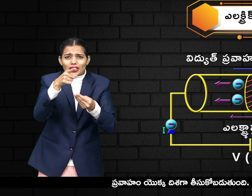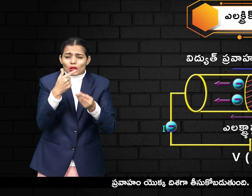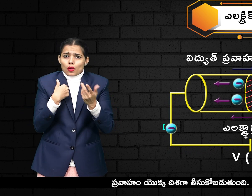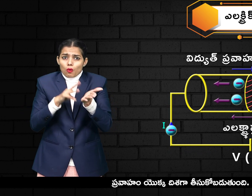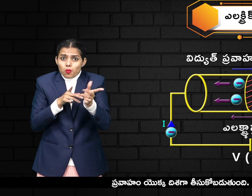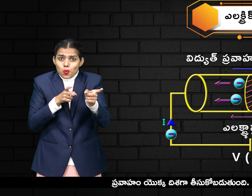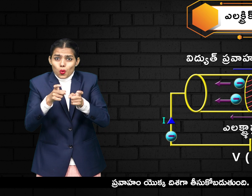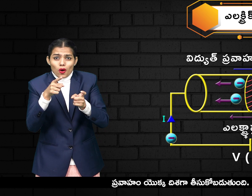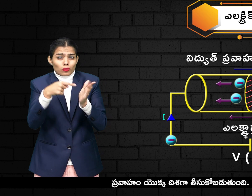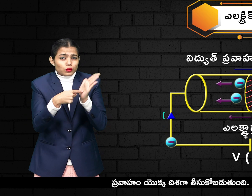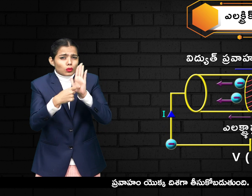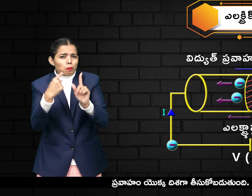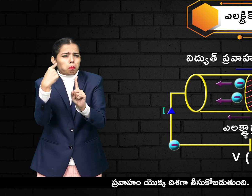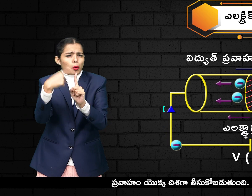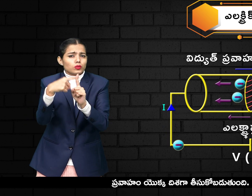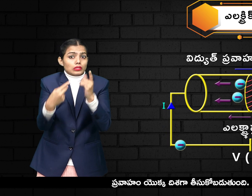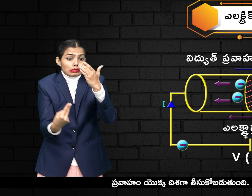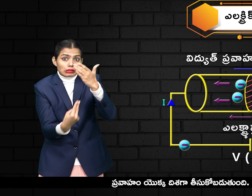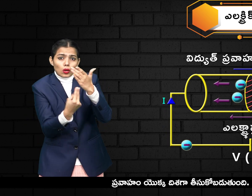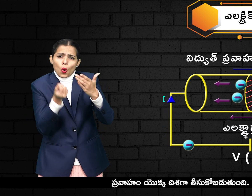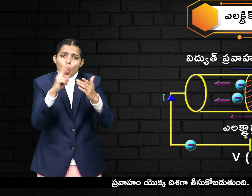యొక్క దిశగా తీసుకోబడుతుంది.